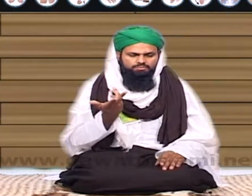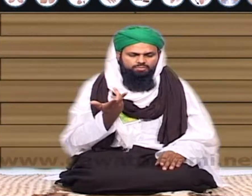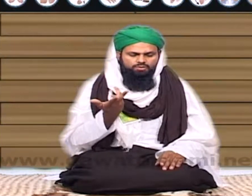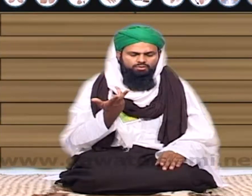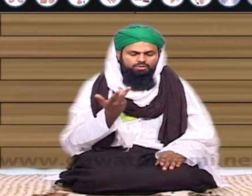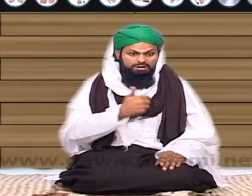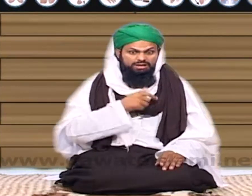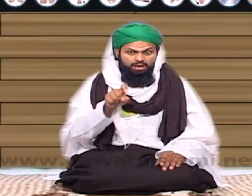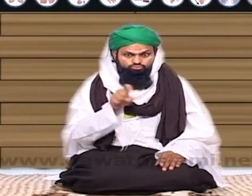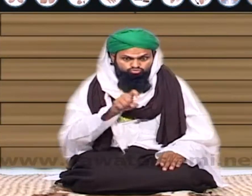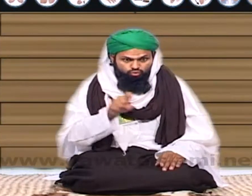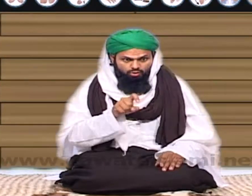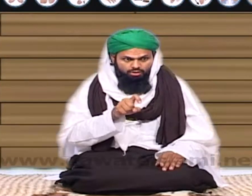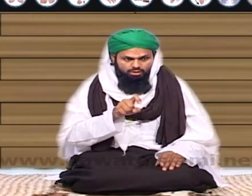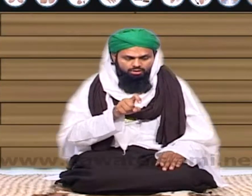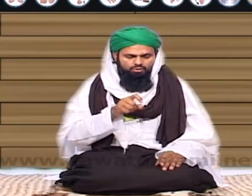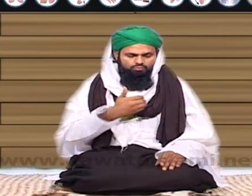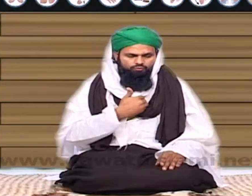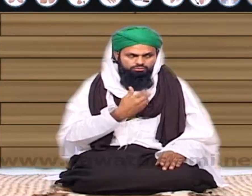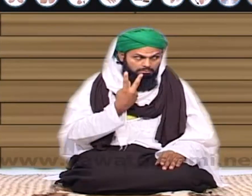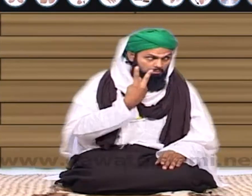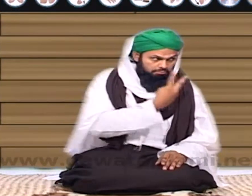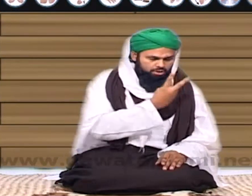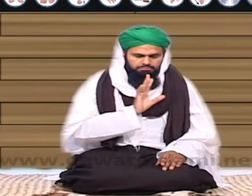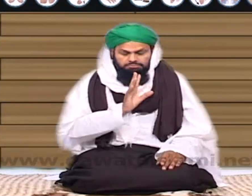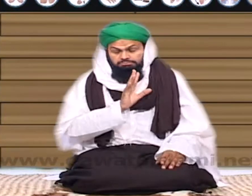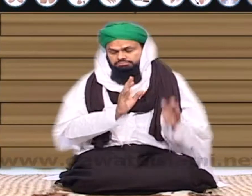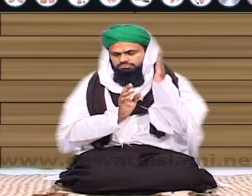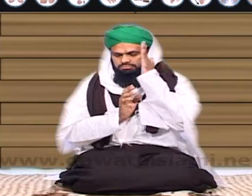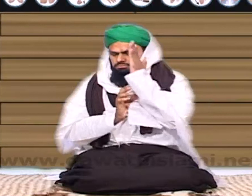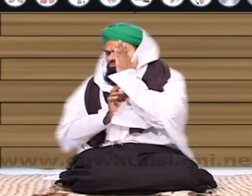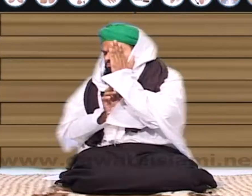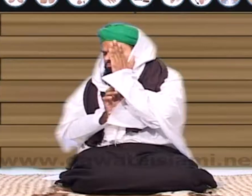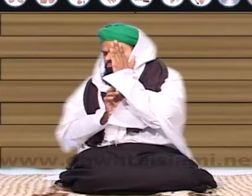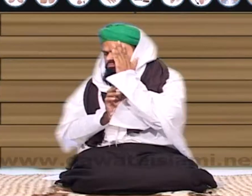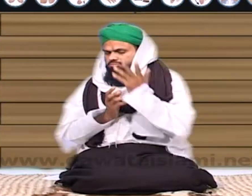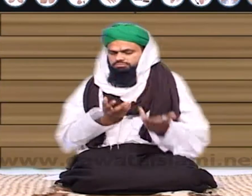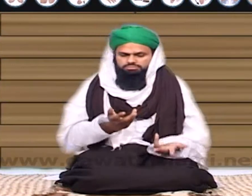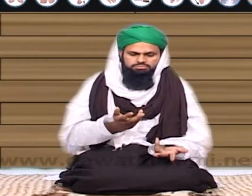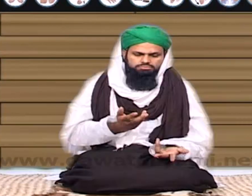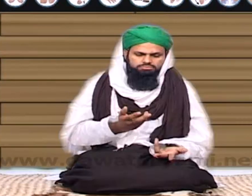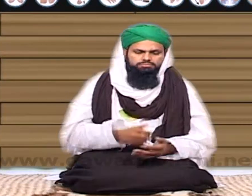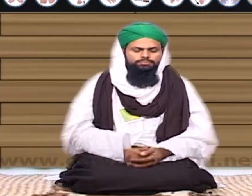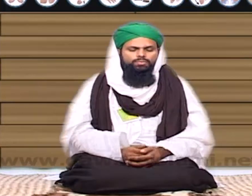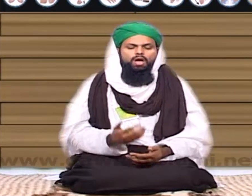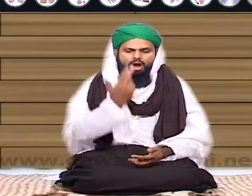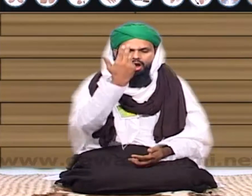چبھی کہ اب چبھی۔ اور بعض بیچارے کمزور جو ہوتے ہیں، کمزور دل کے، وہ انجیکشن لگتا دیکھتے نہیں، منہ